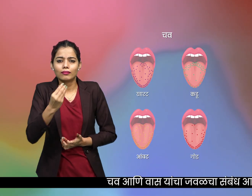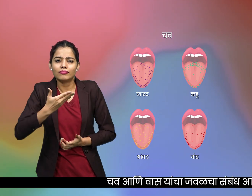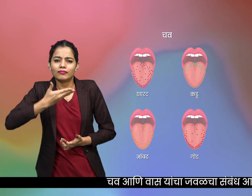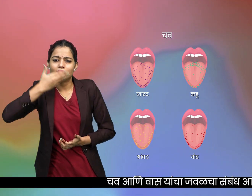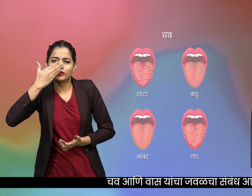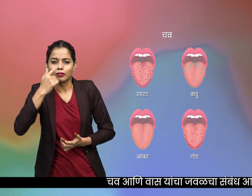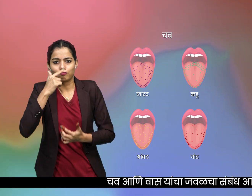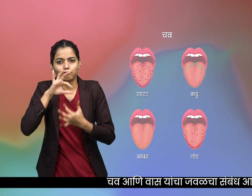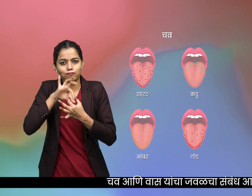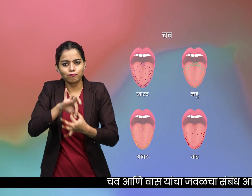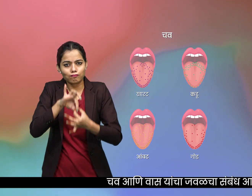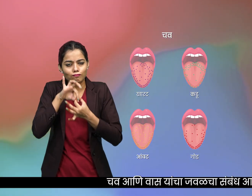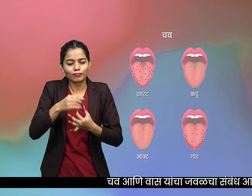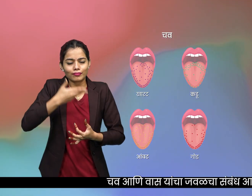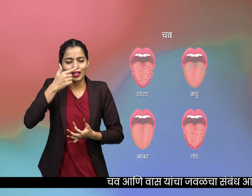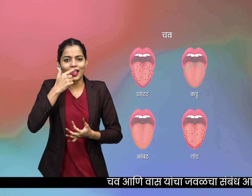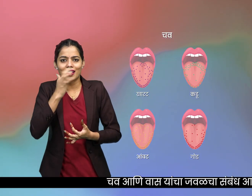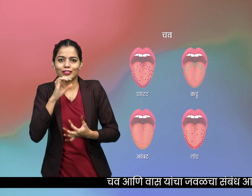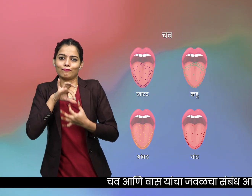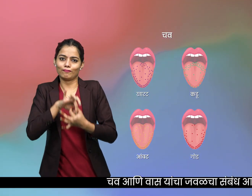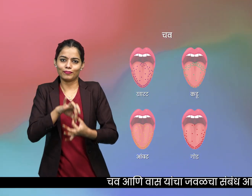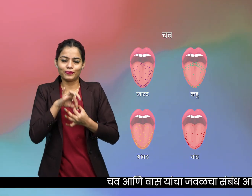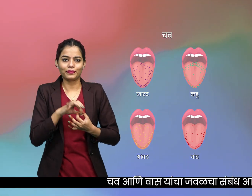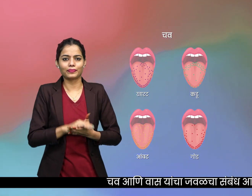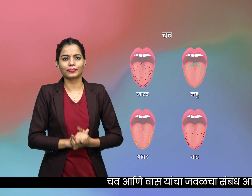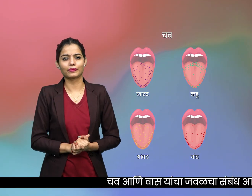चव आणि वास यांचा जवळचा संबंध आहे.